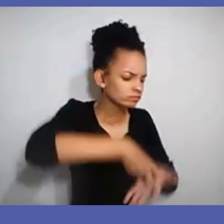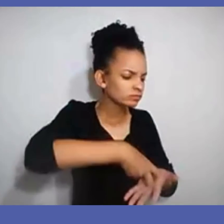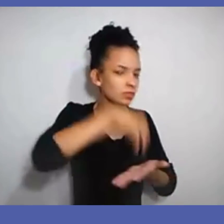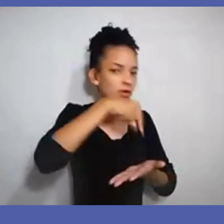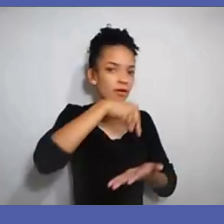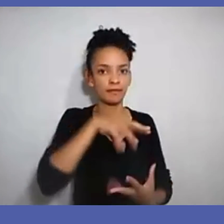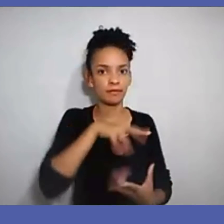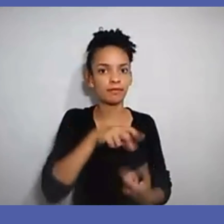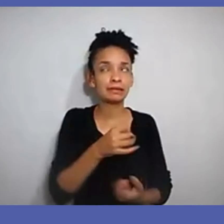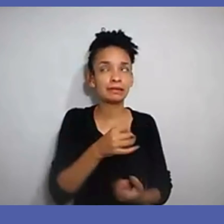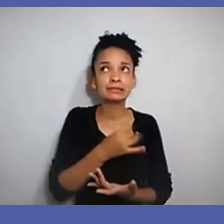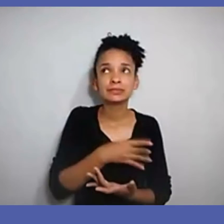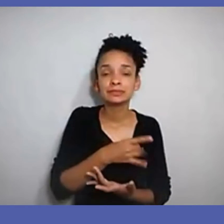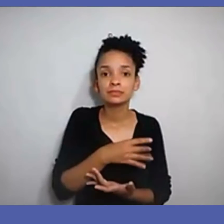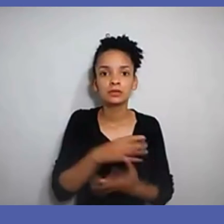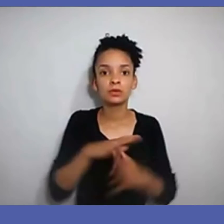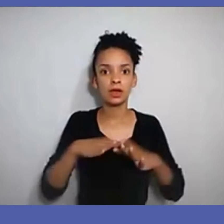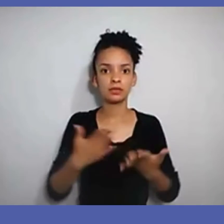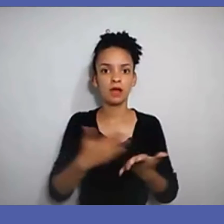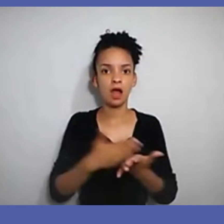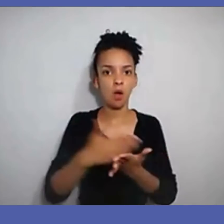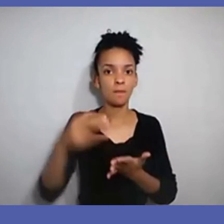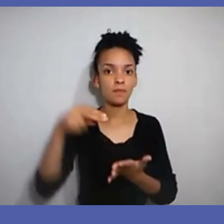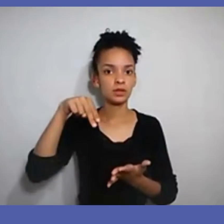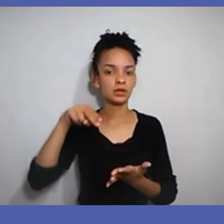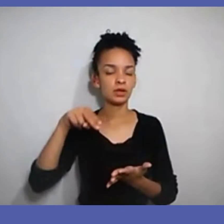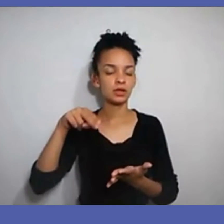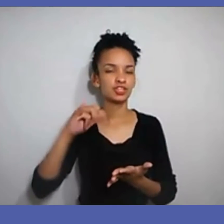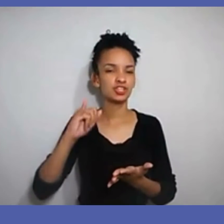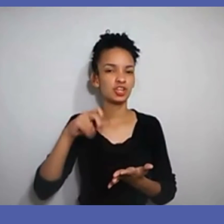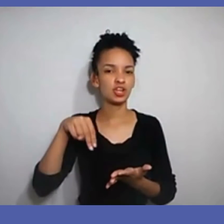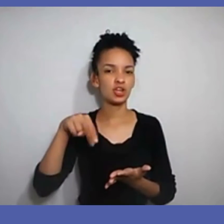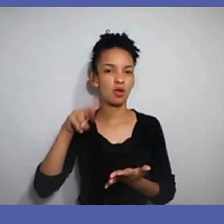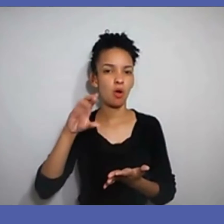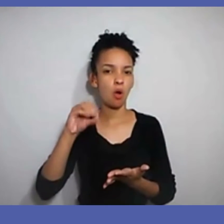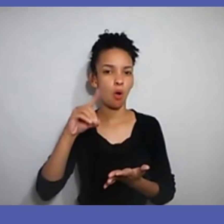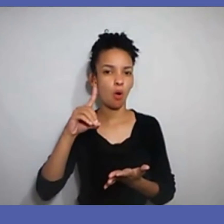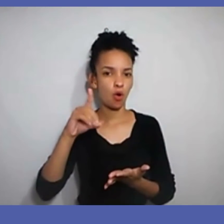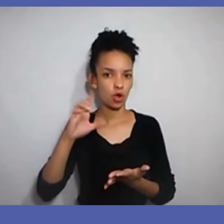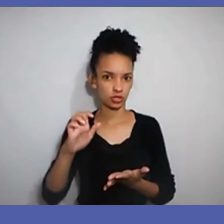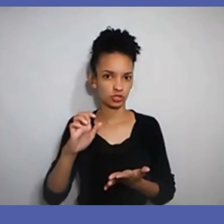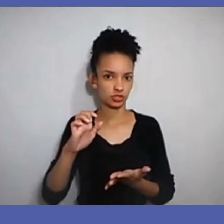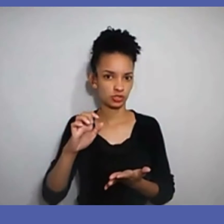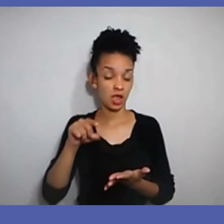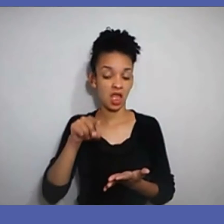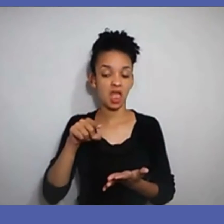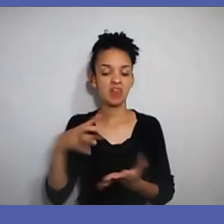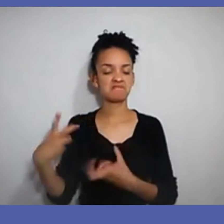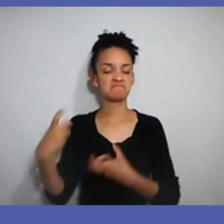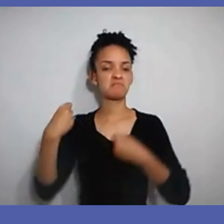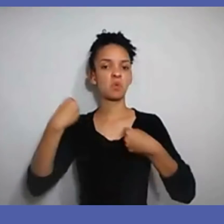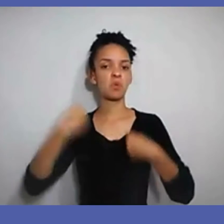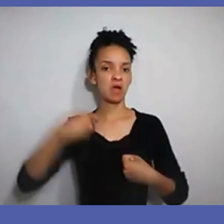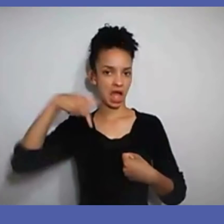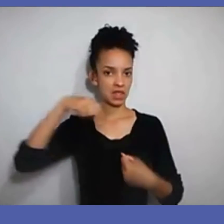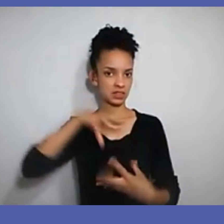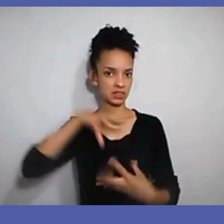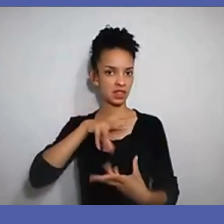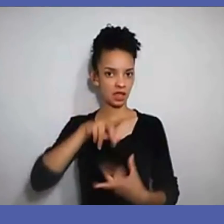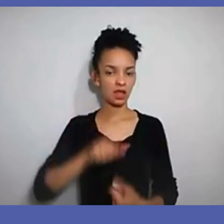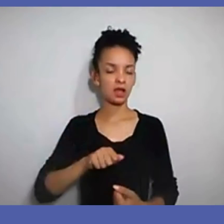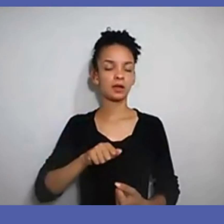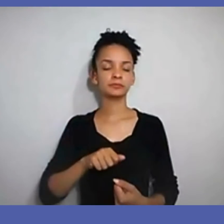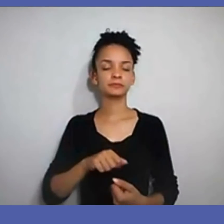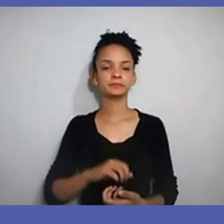surge então Nimrod, ele se tornou poderoso na terra. Irmãos, toda vez que